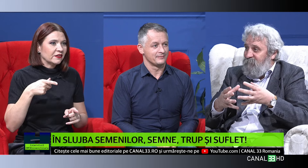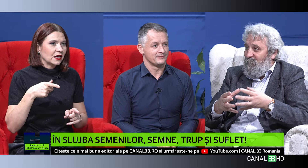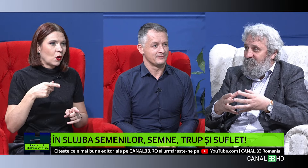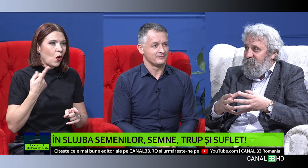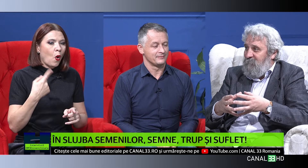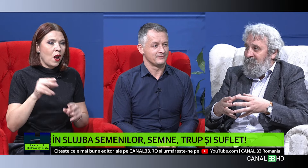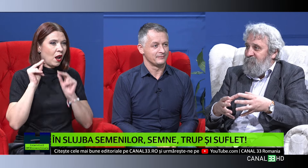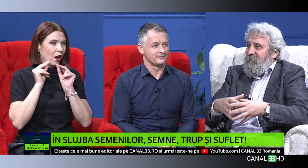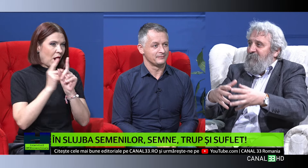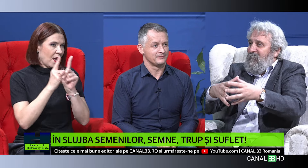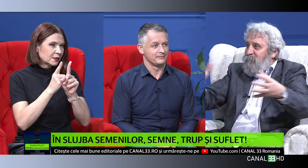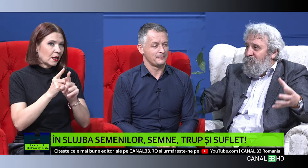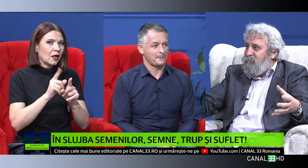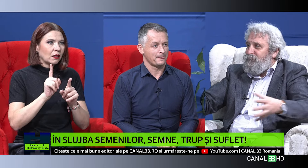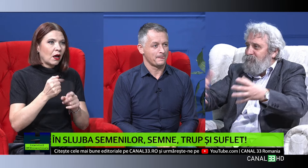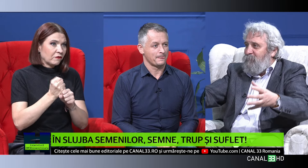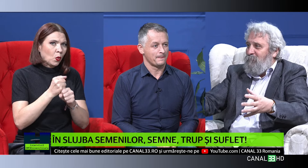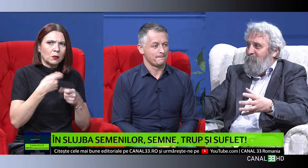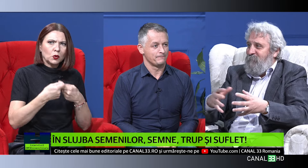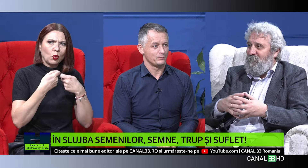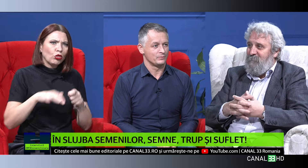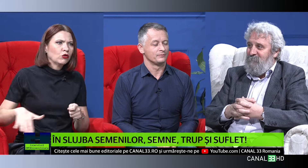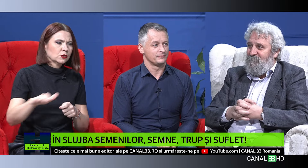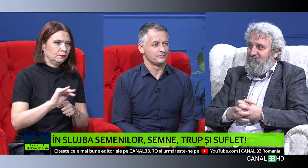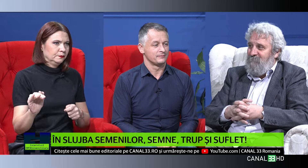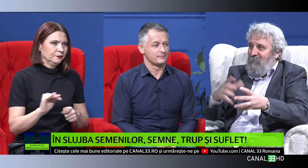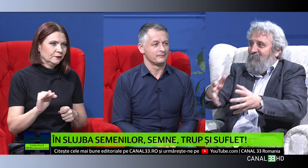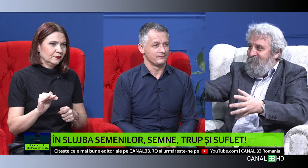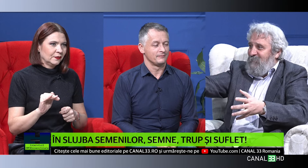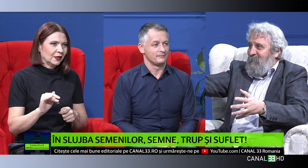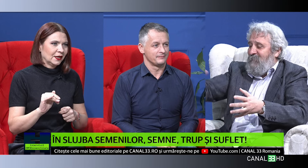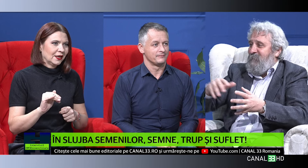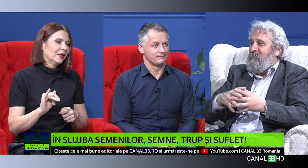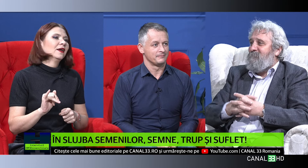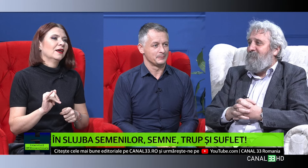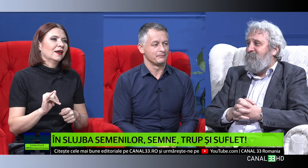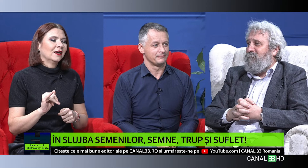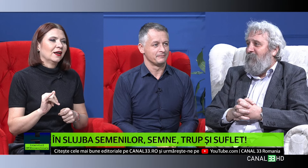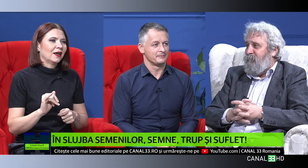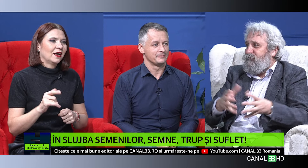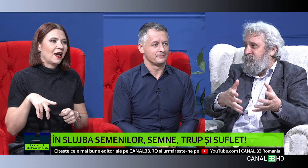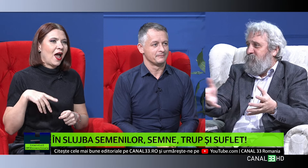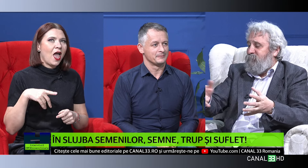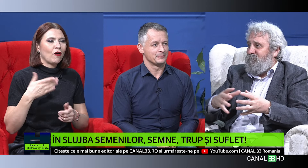asta ar trebui să fie o lecție pe care le-ai ținut-o tuturor copiilor la clasele la care ai fost și ești